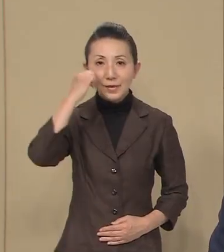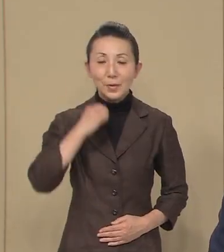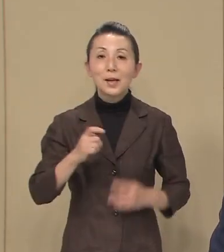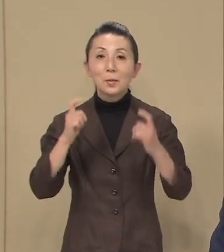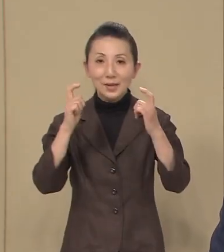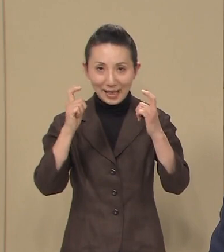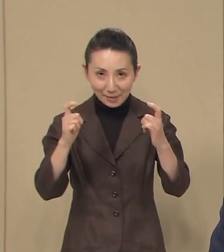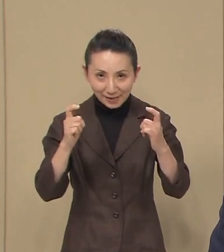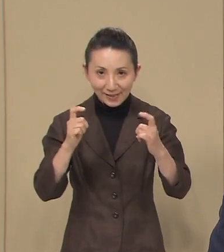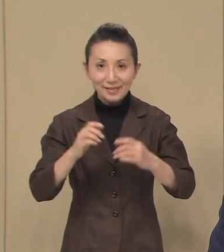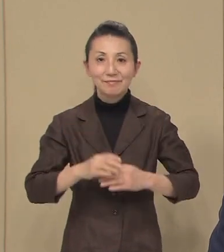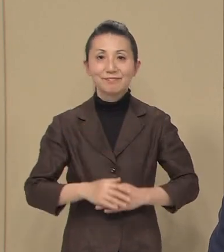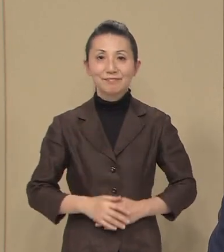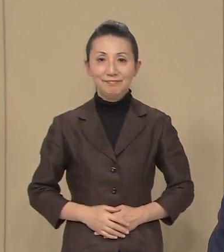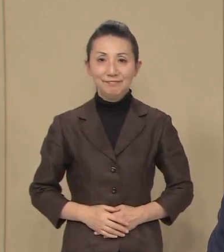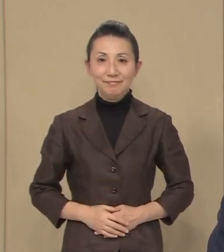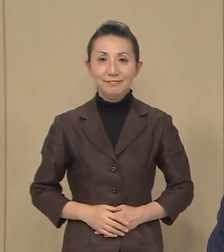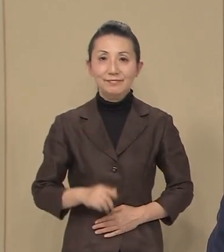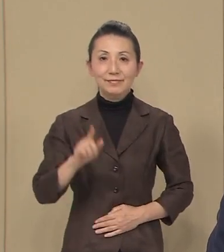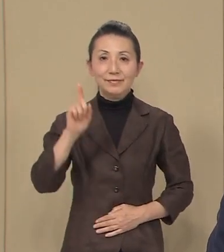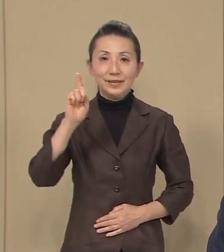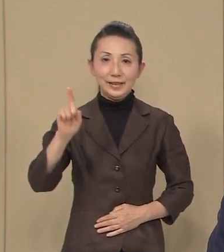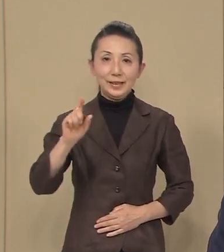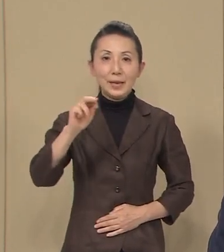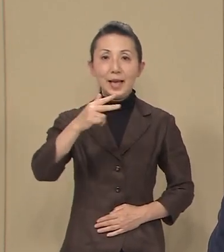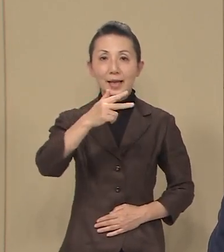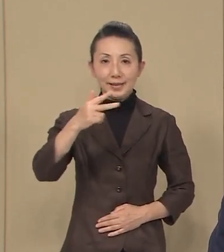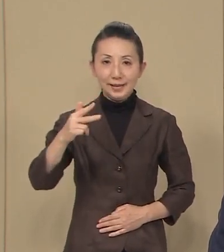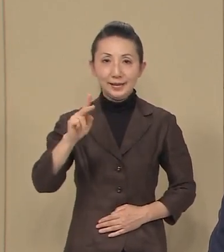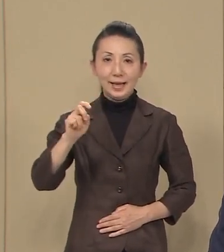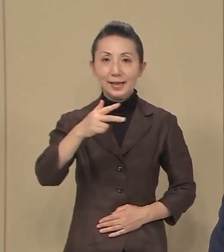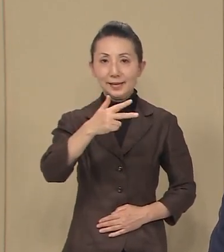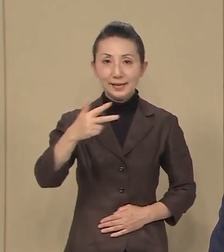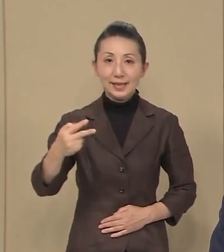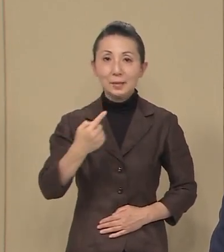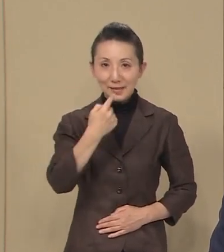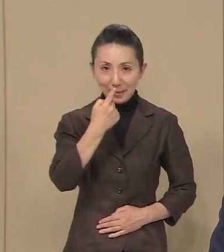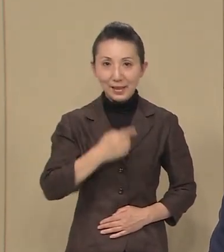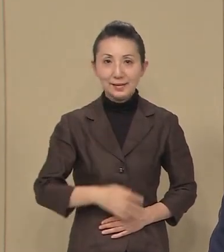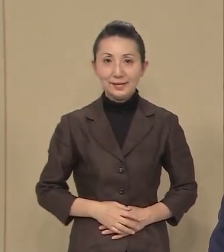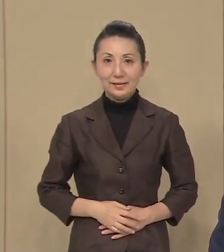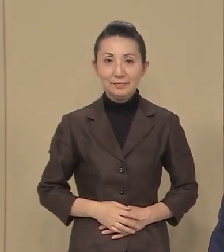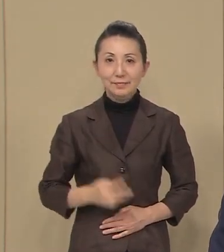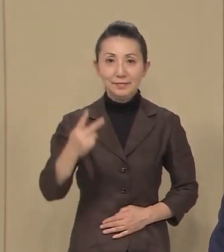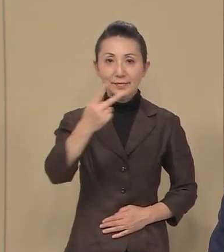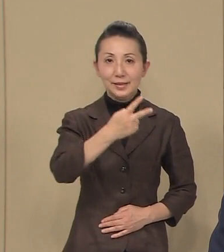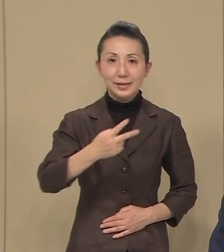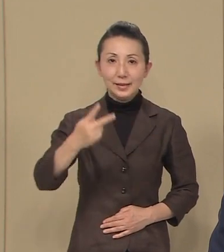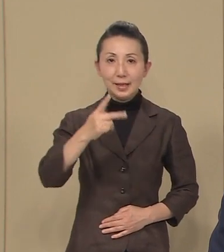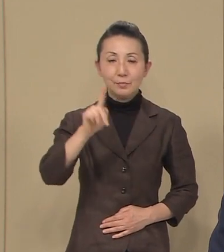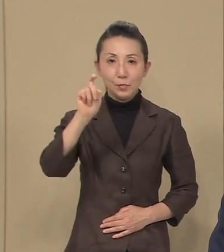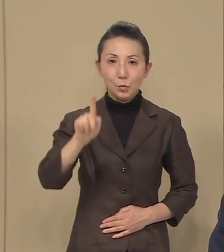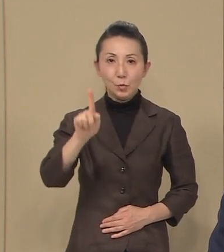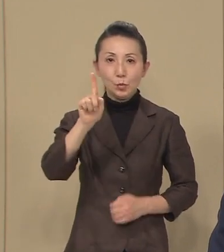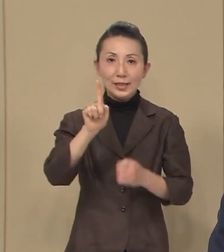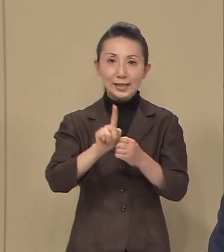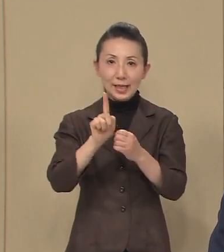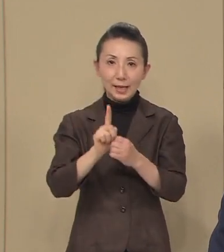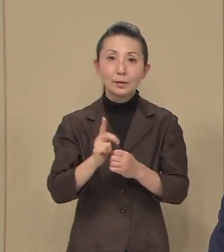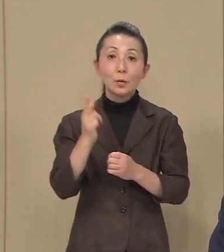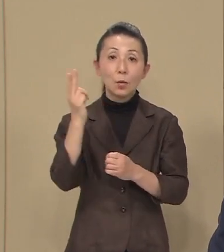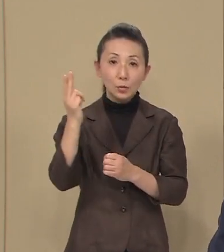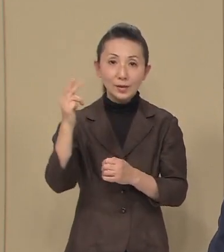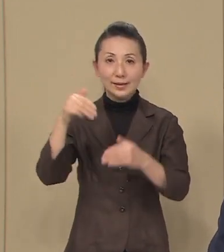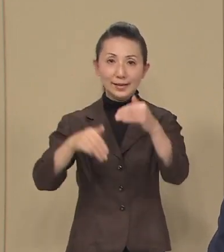ございます姫路健二でございます2011年の都事選挙に続きまし